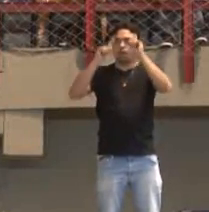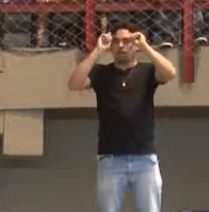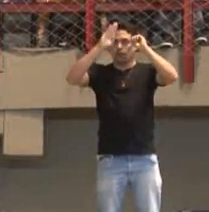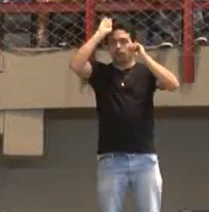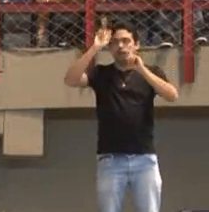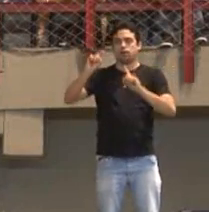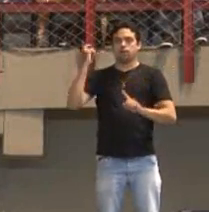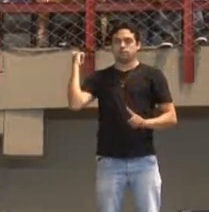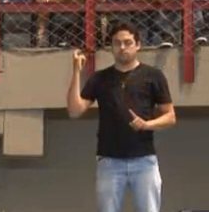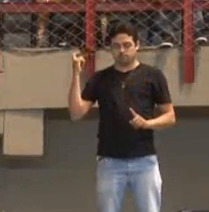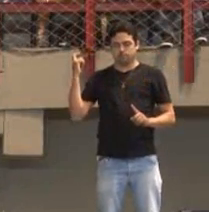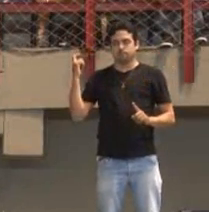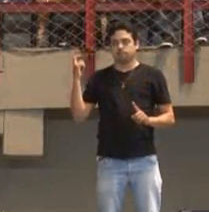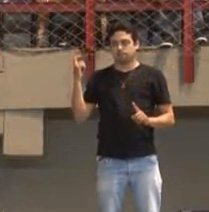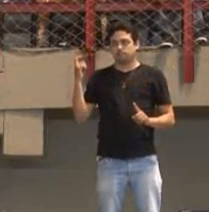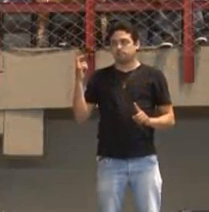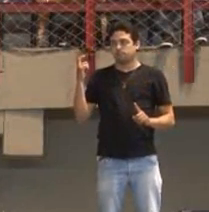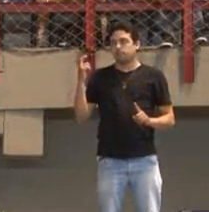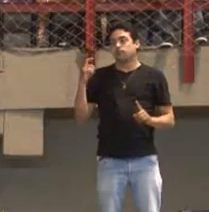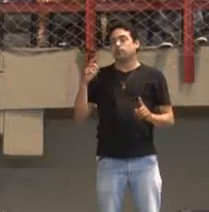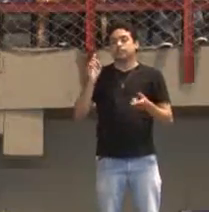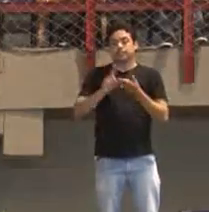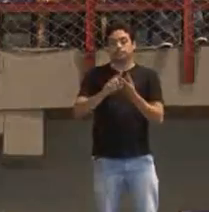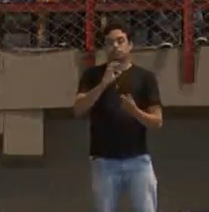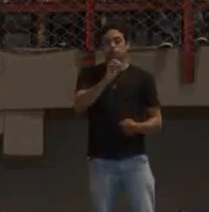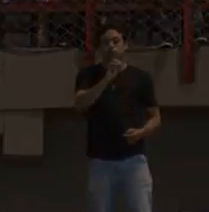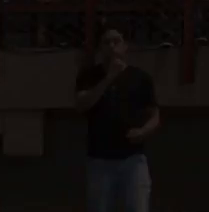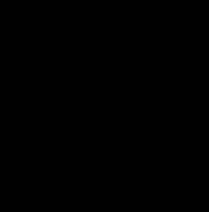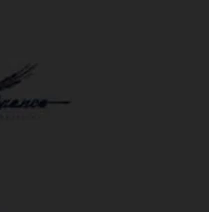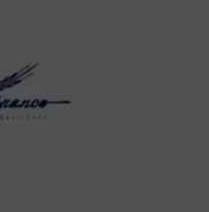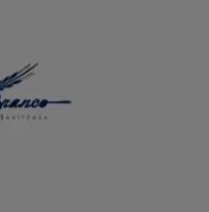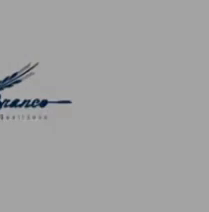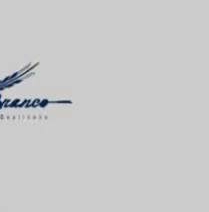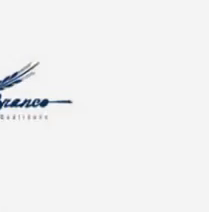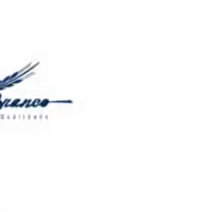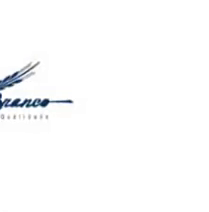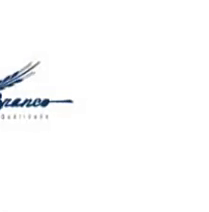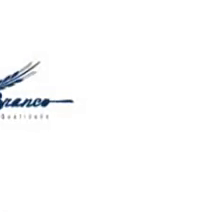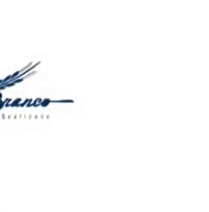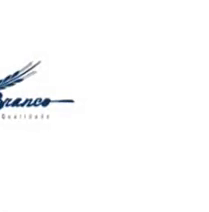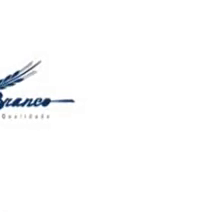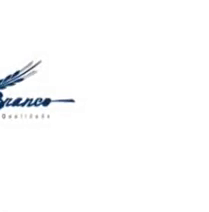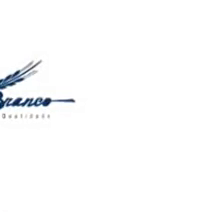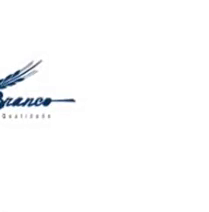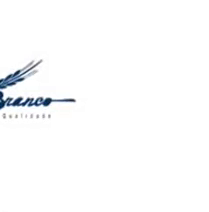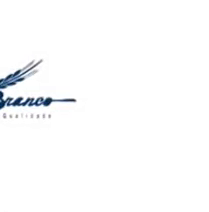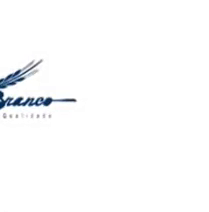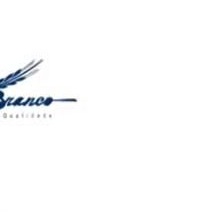fazia. Está aí Olavo Bilac.